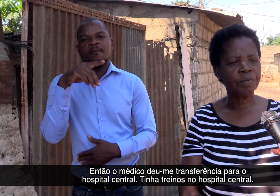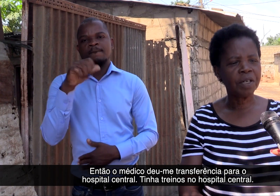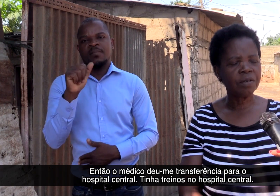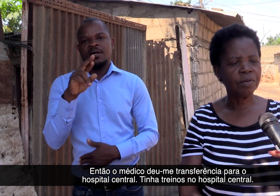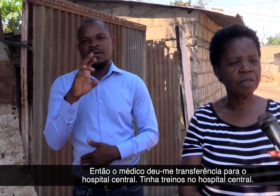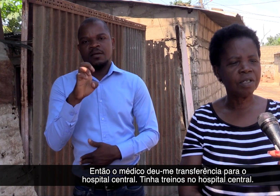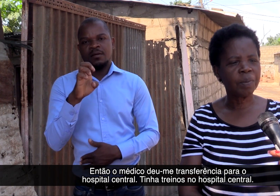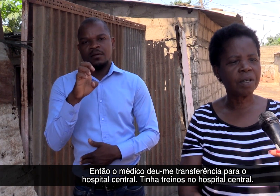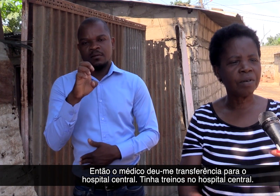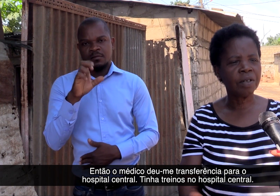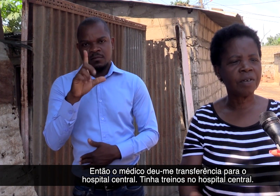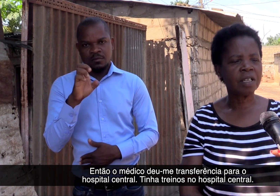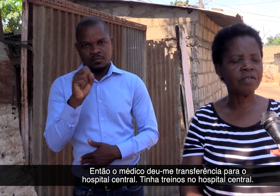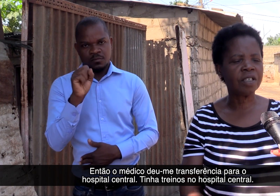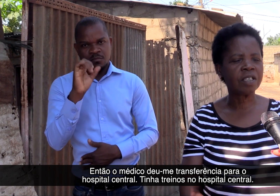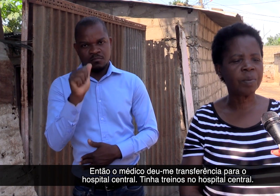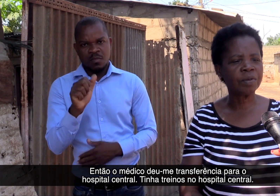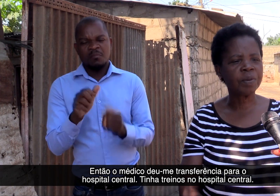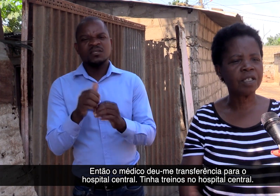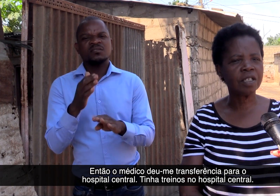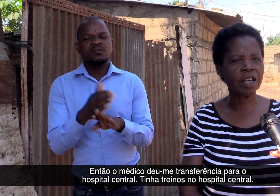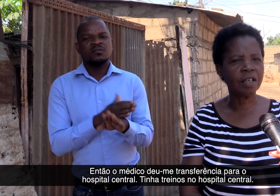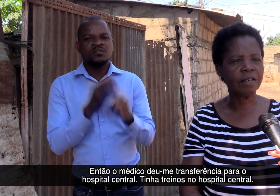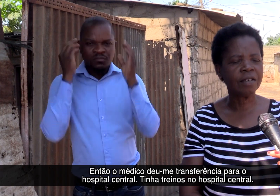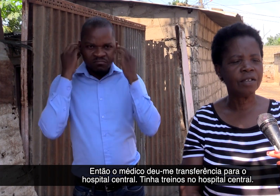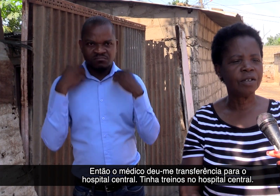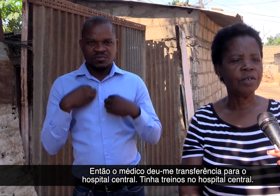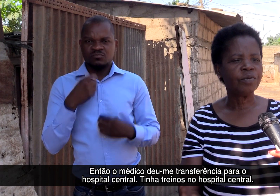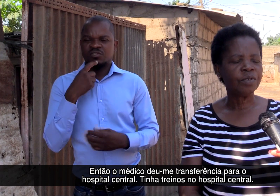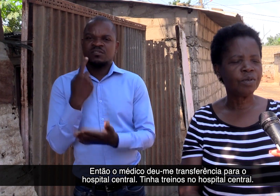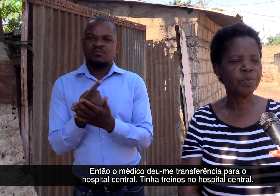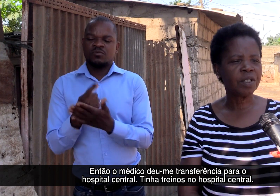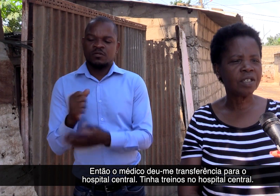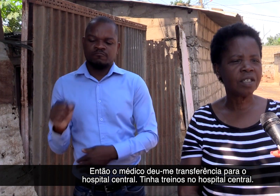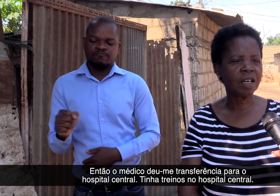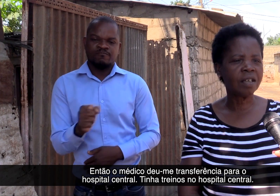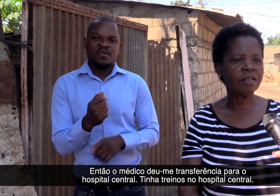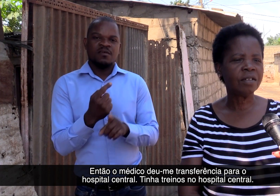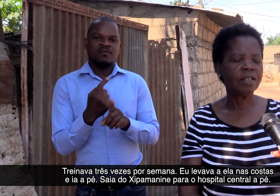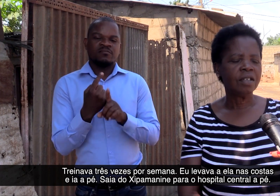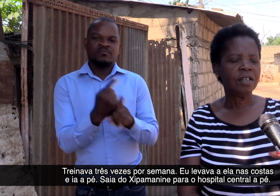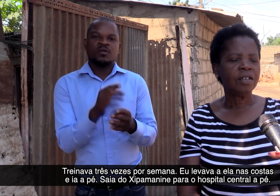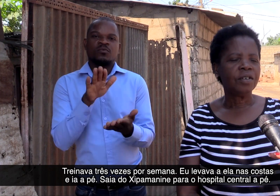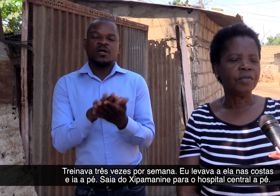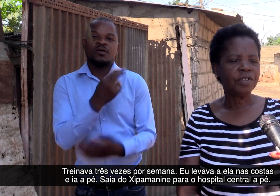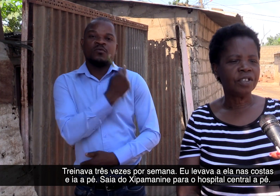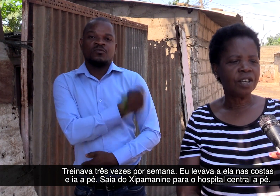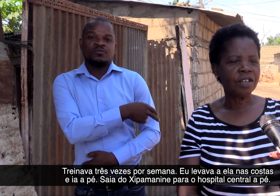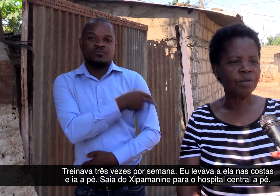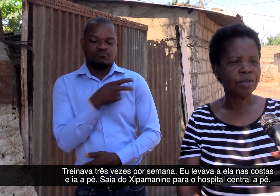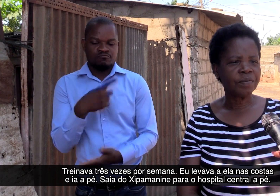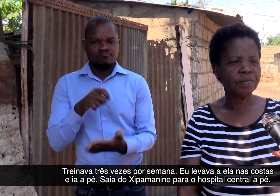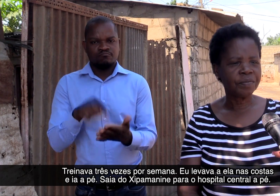Então o médico disse para eu levar transferência para o Hospital Central. Fui no Hospital Central,